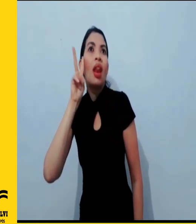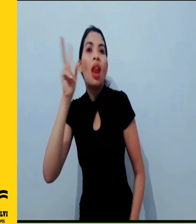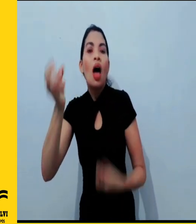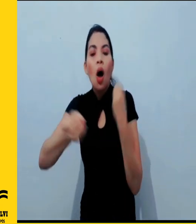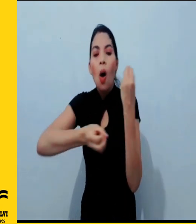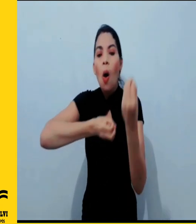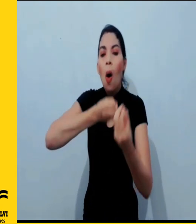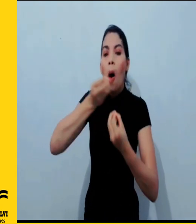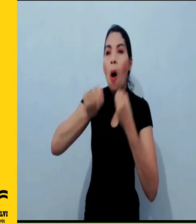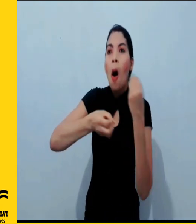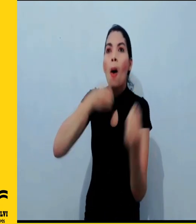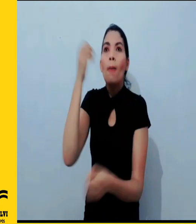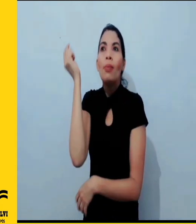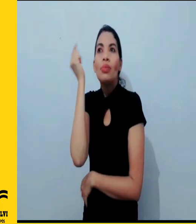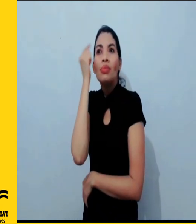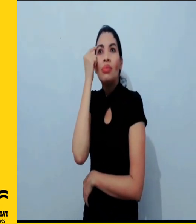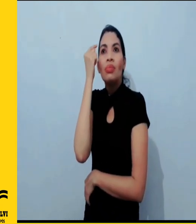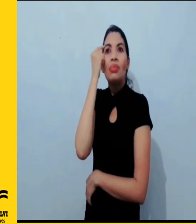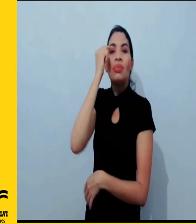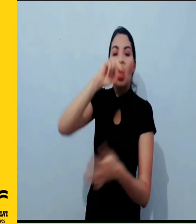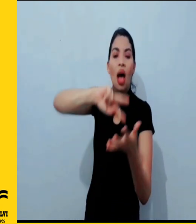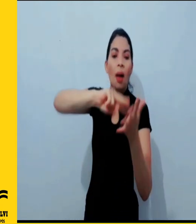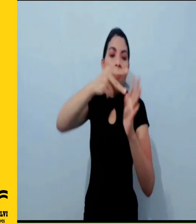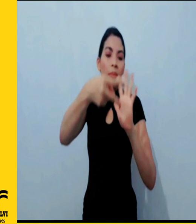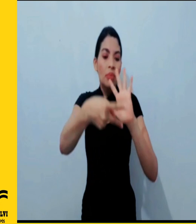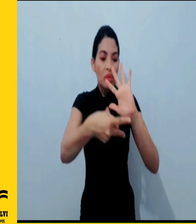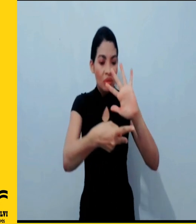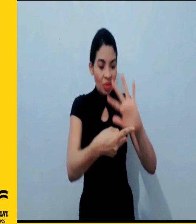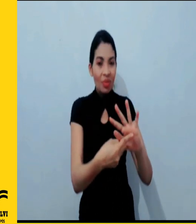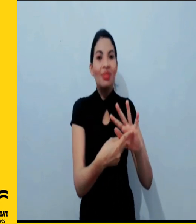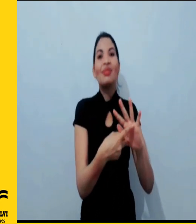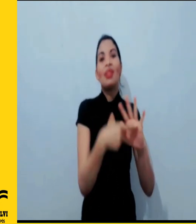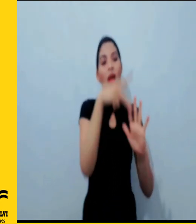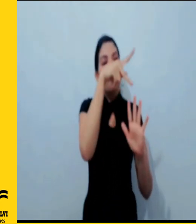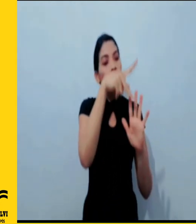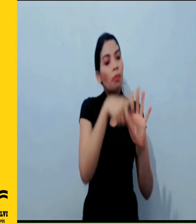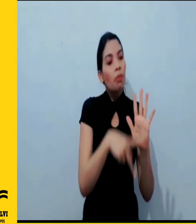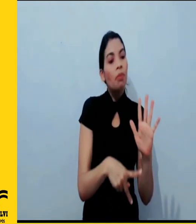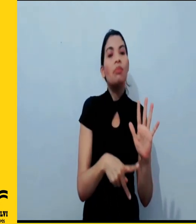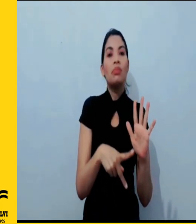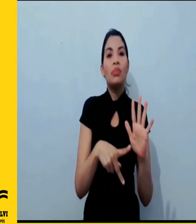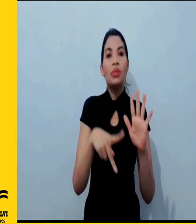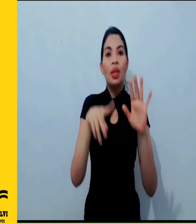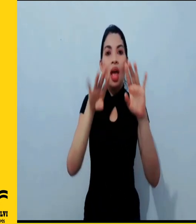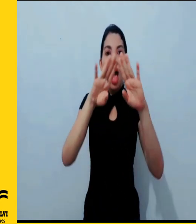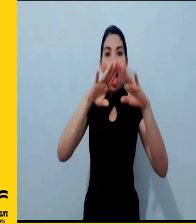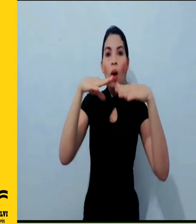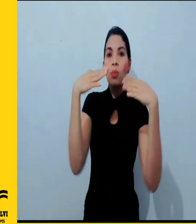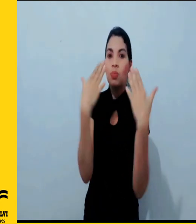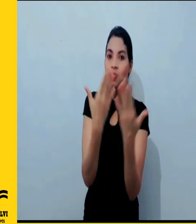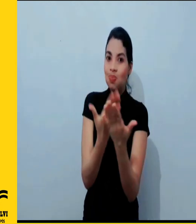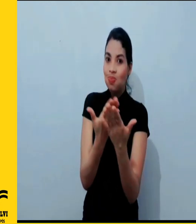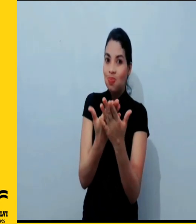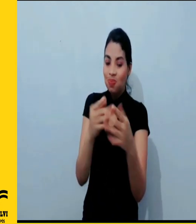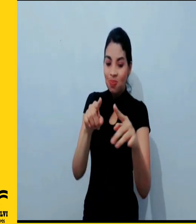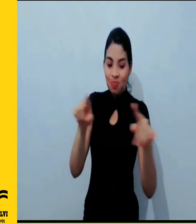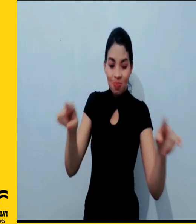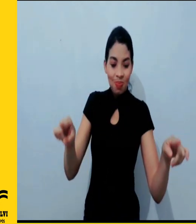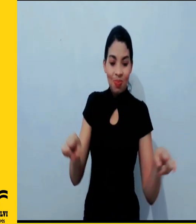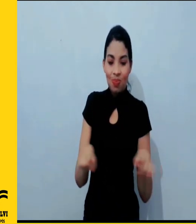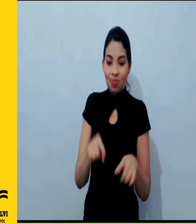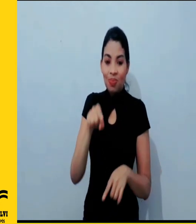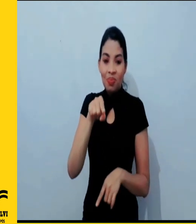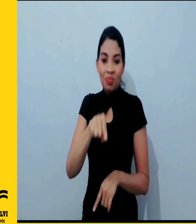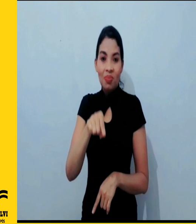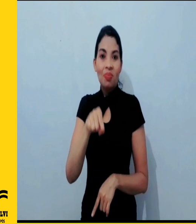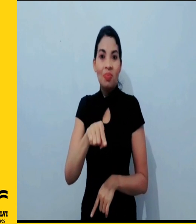refletir, repensar e ressignificar o nosso fazer pedagógico em sala de aula. Diante